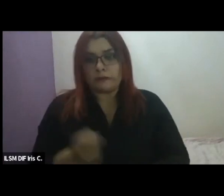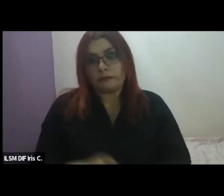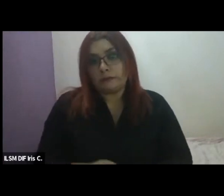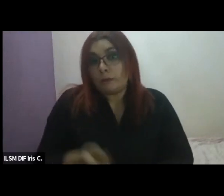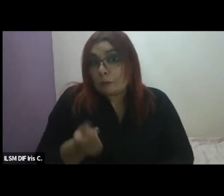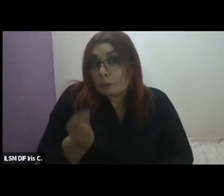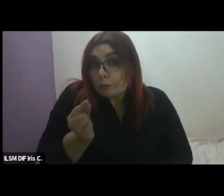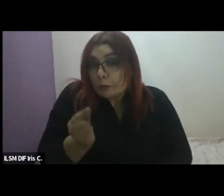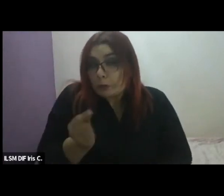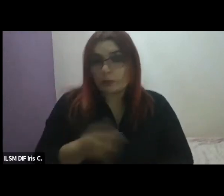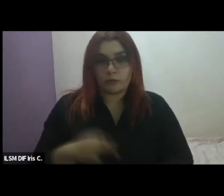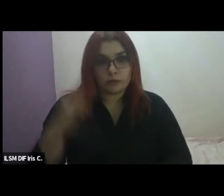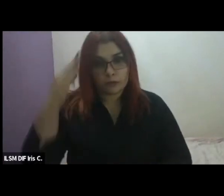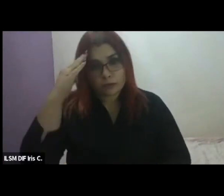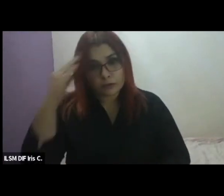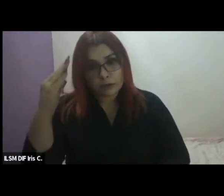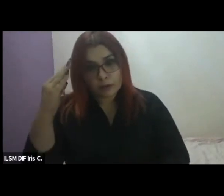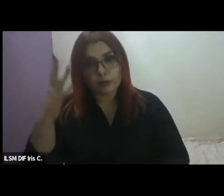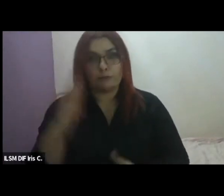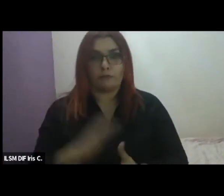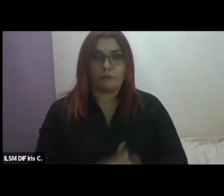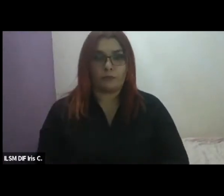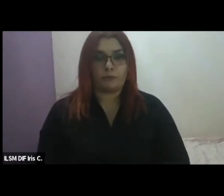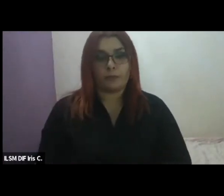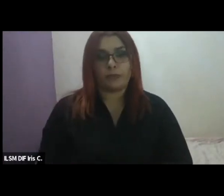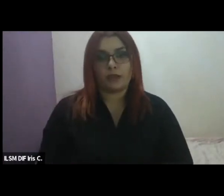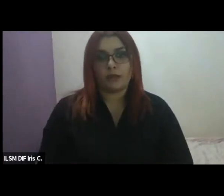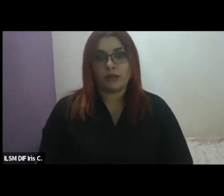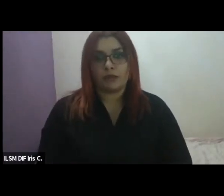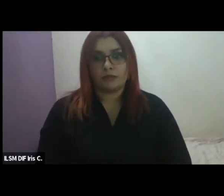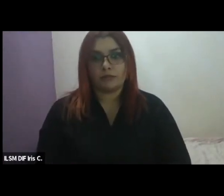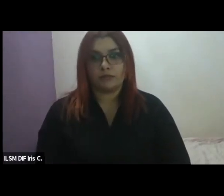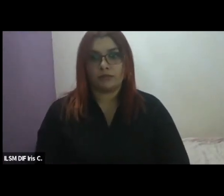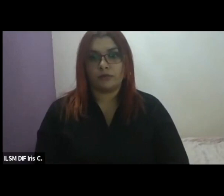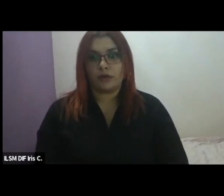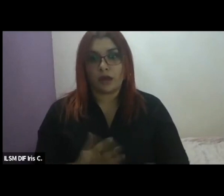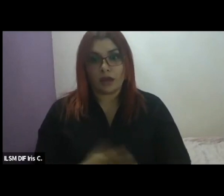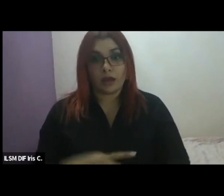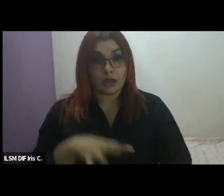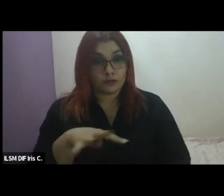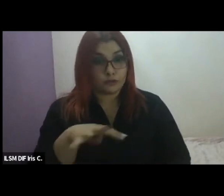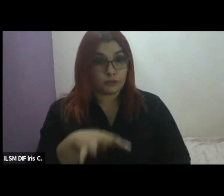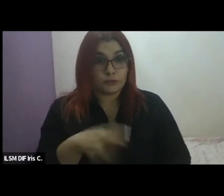14. La tercera parte la titulé Las apariencias engañan.